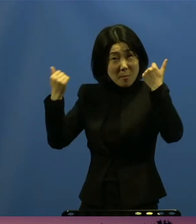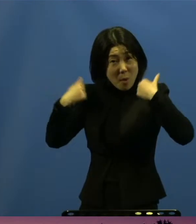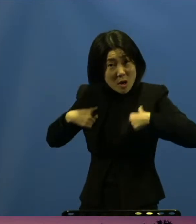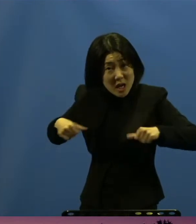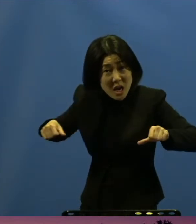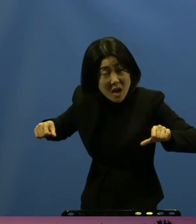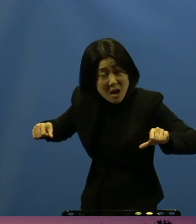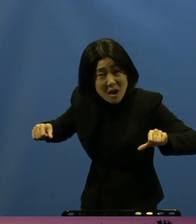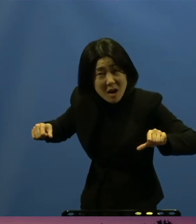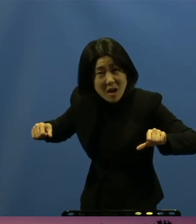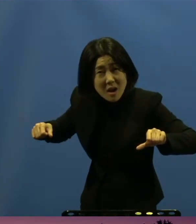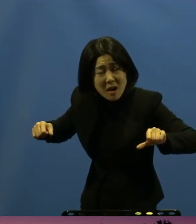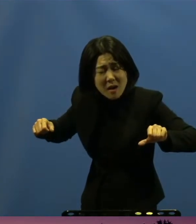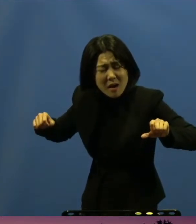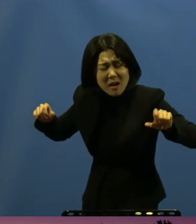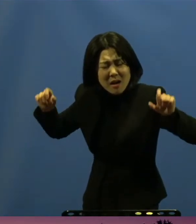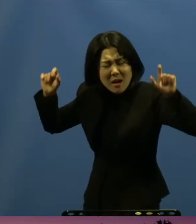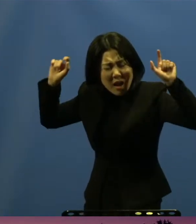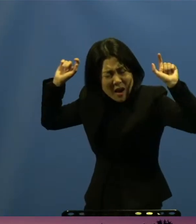뒤돌아서지